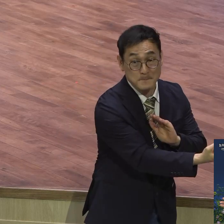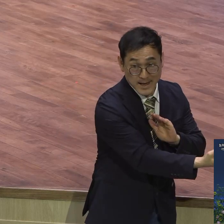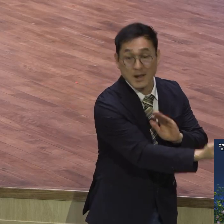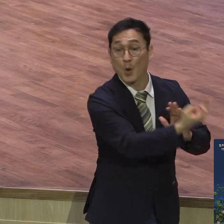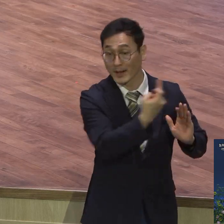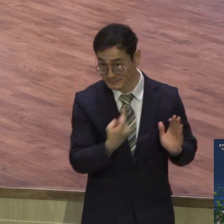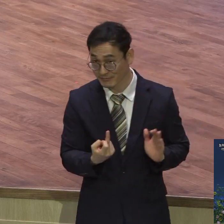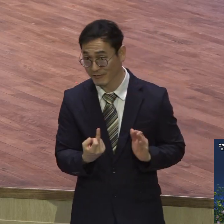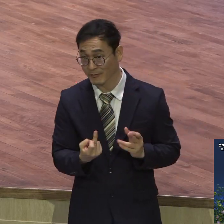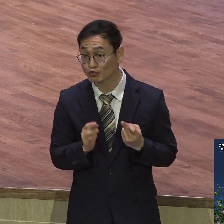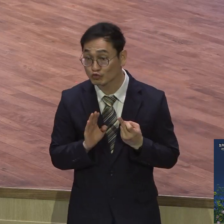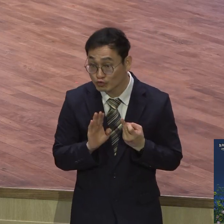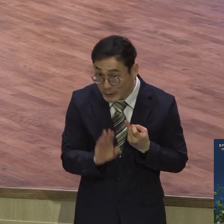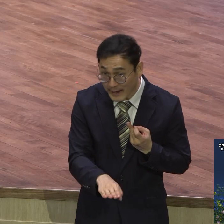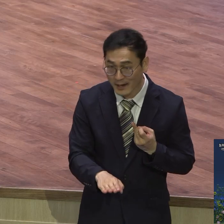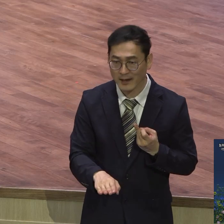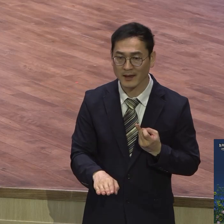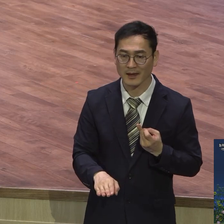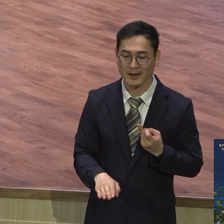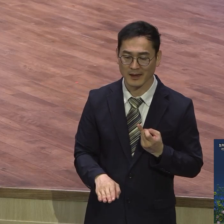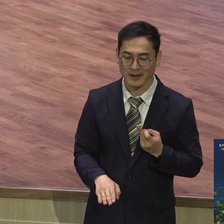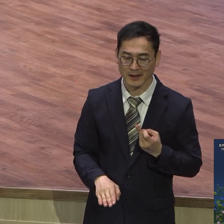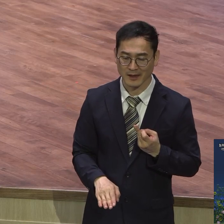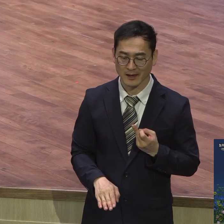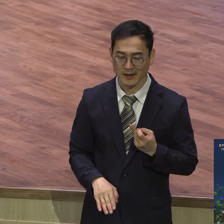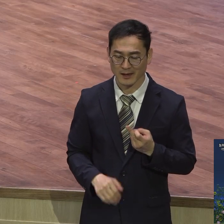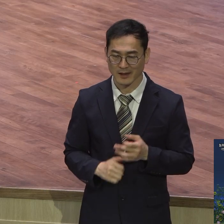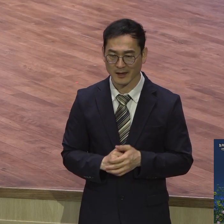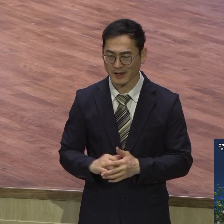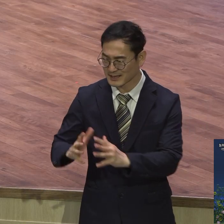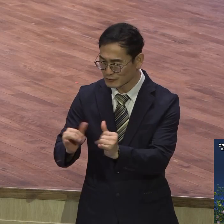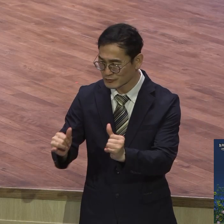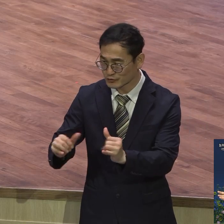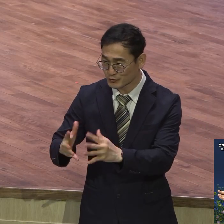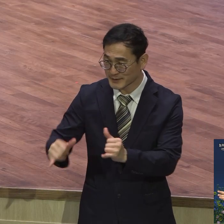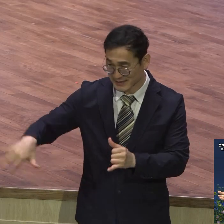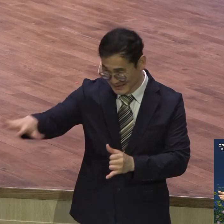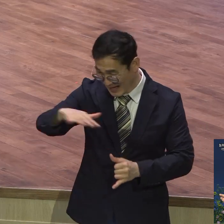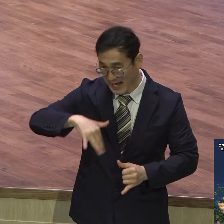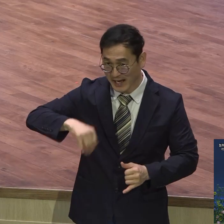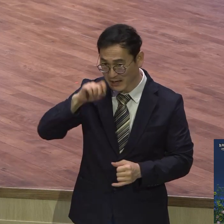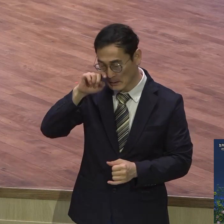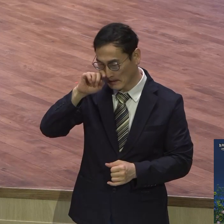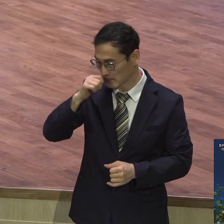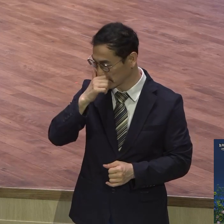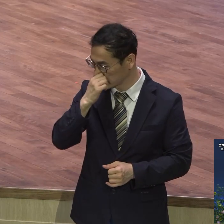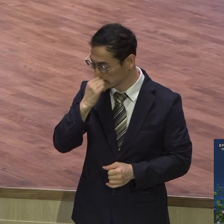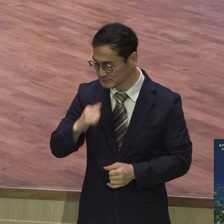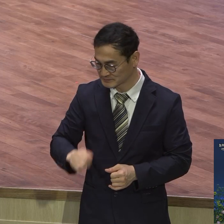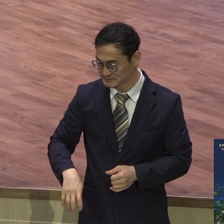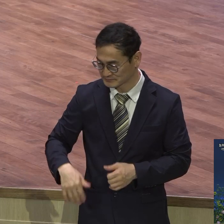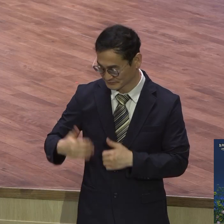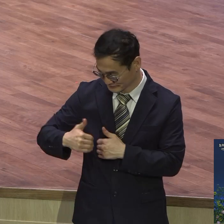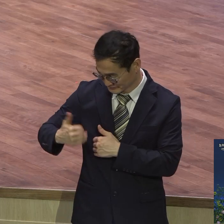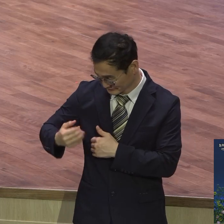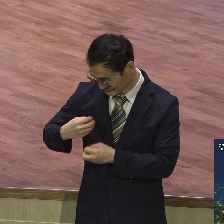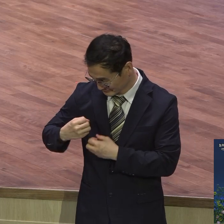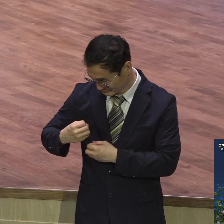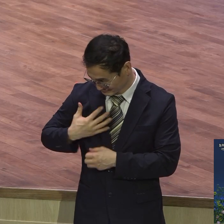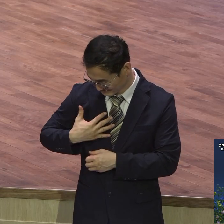없이 확산되어 있어요. 자꾸 요청하니까 그럼 한번 해봐. 그랬는데 그것이 보통 문제가